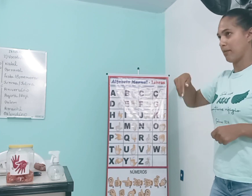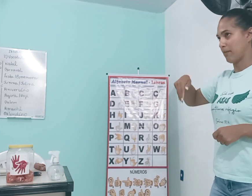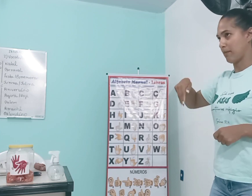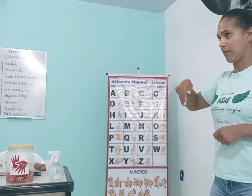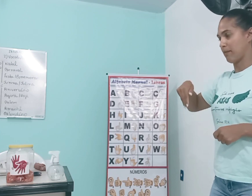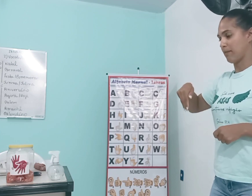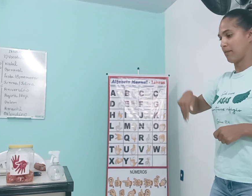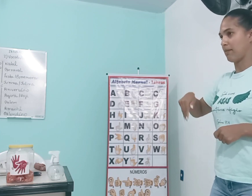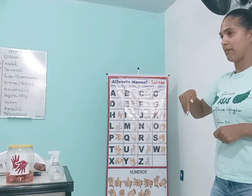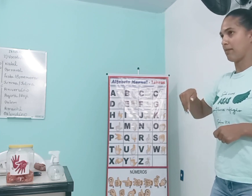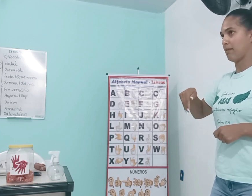maio,